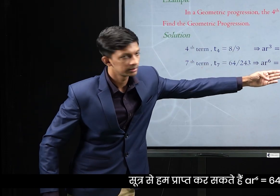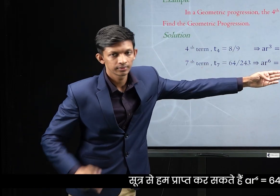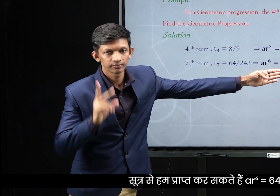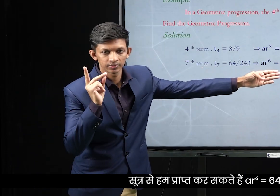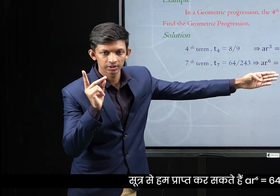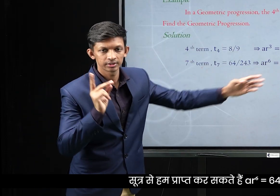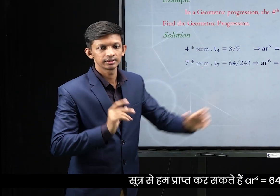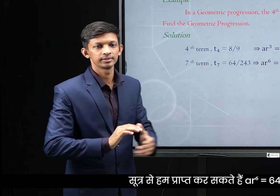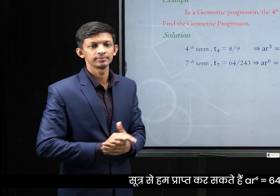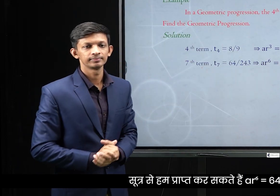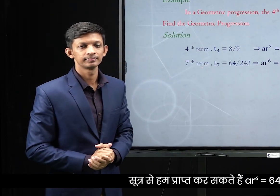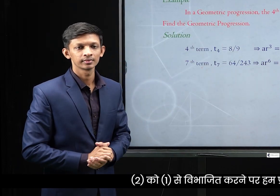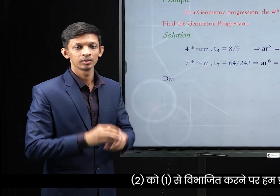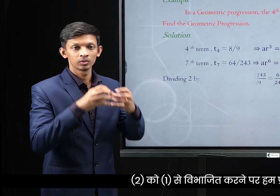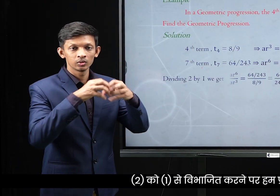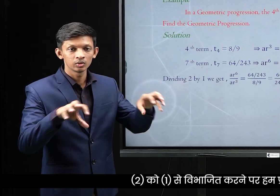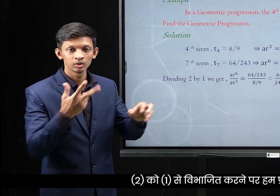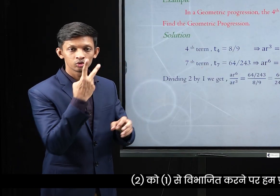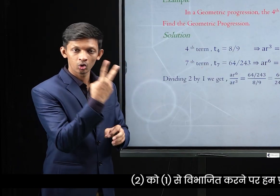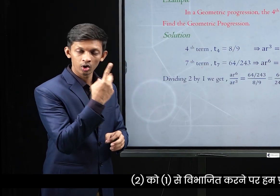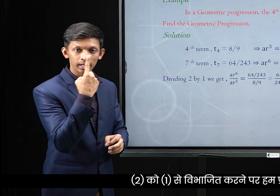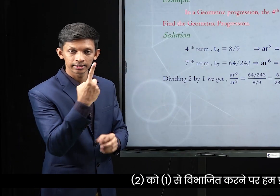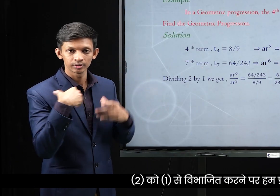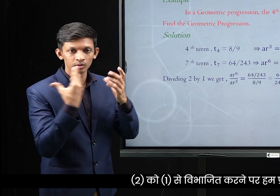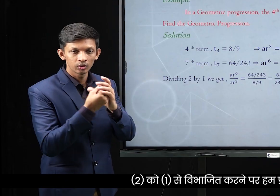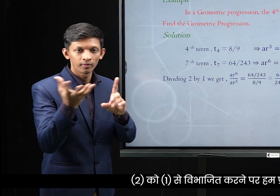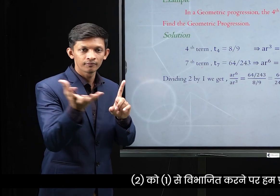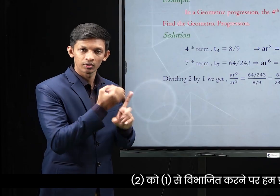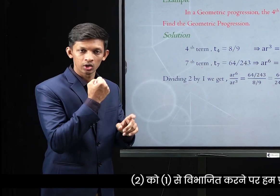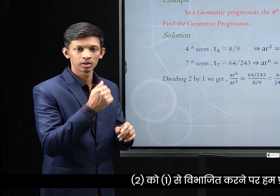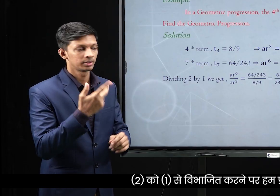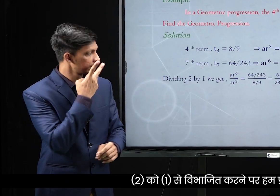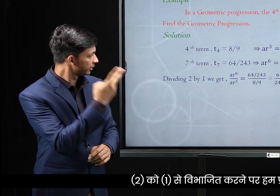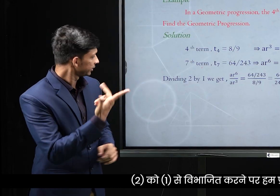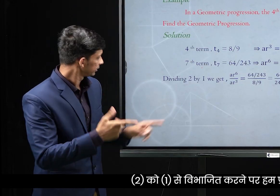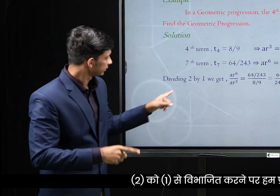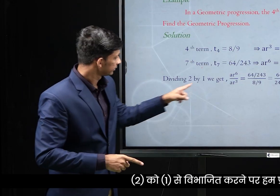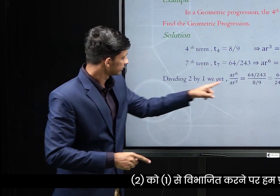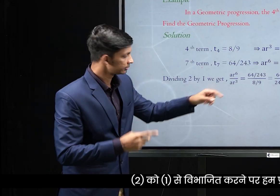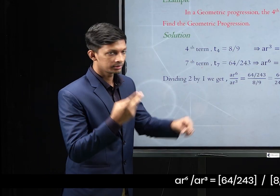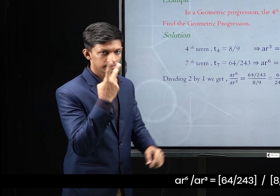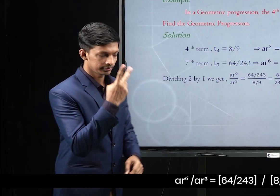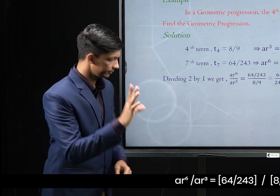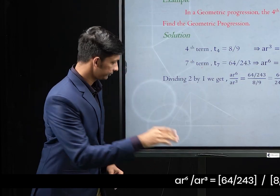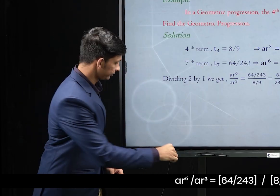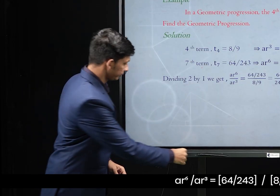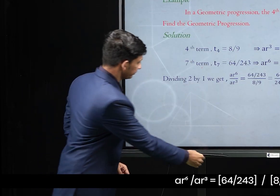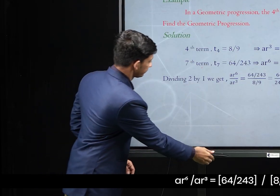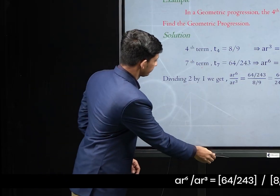64/243 2। 2 को 1 से विभाजित करने पर हम प्राप्त करते हैं R इक्वल्स